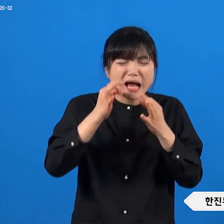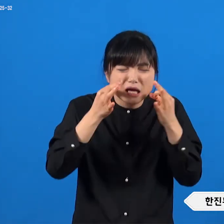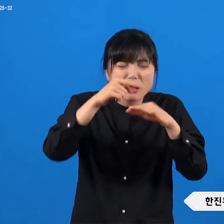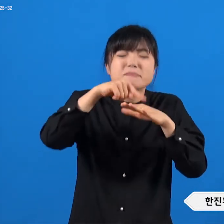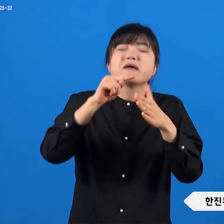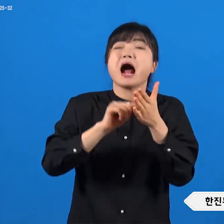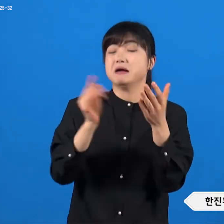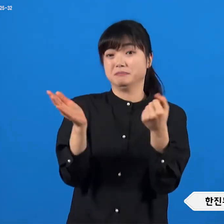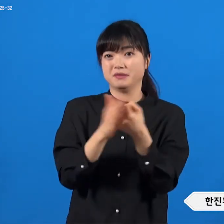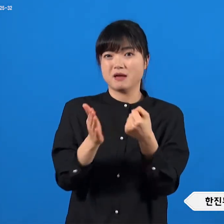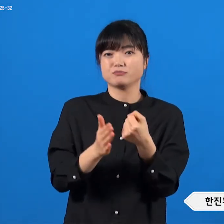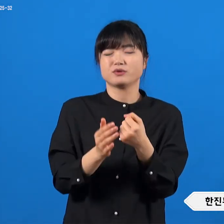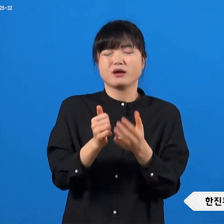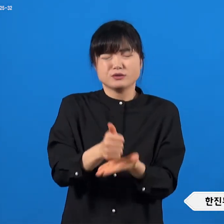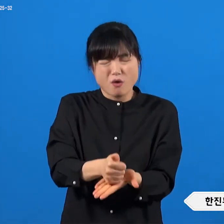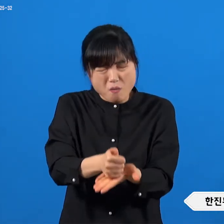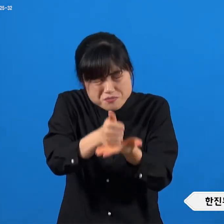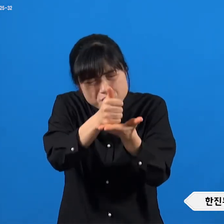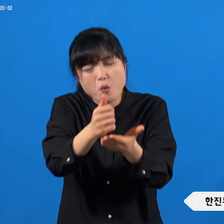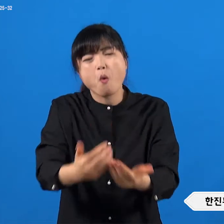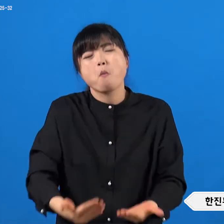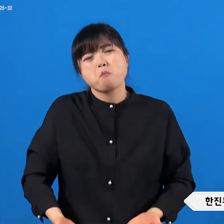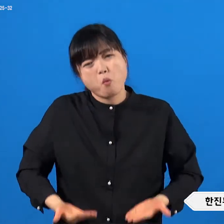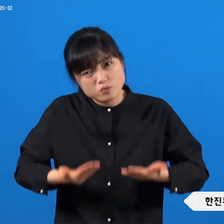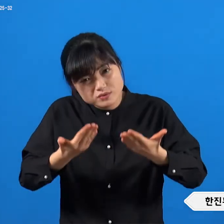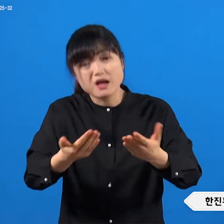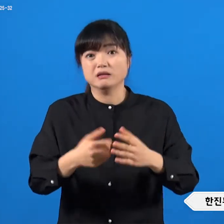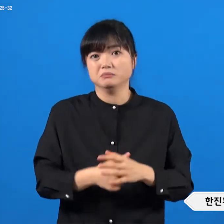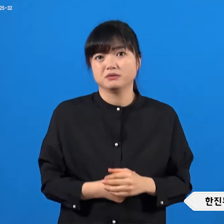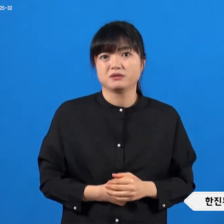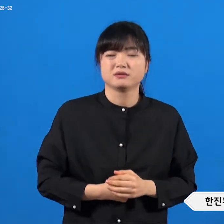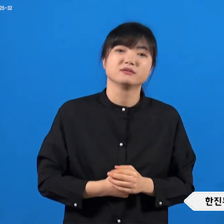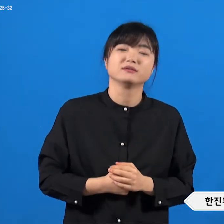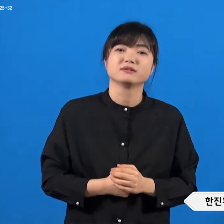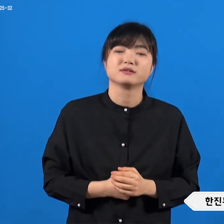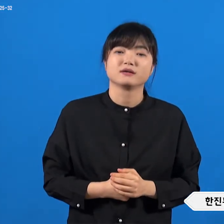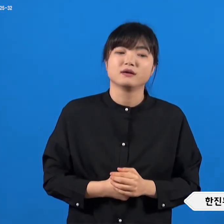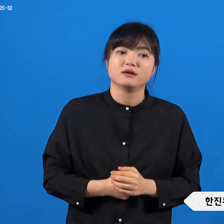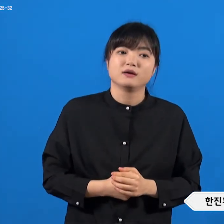간절한 마음으로 그래서 섬기고 봉사하는 것입니다.